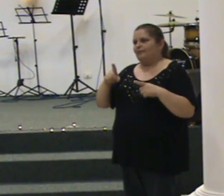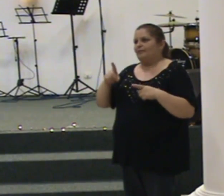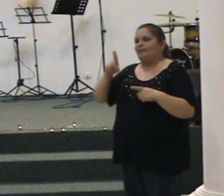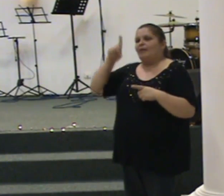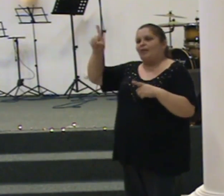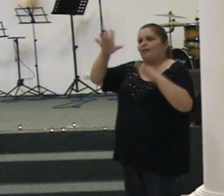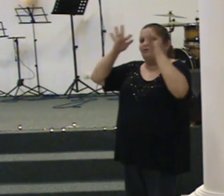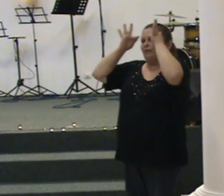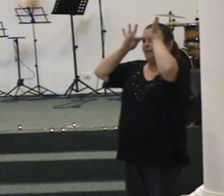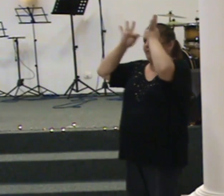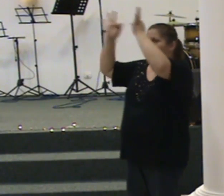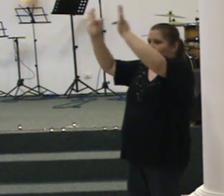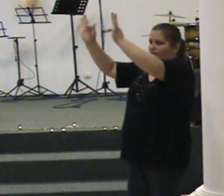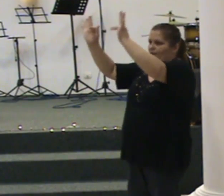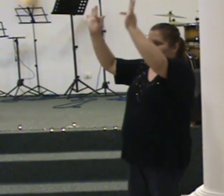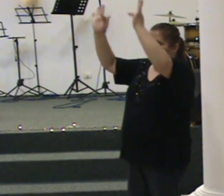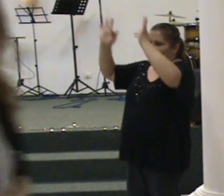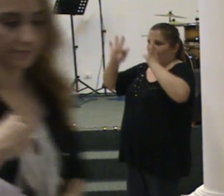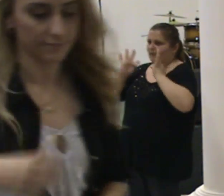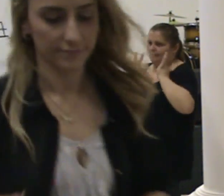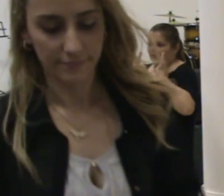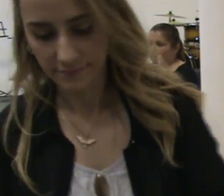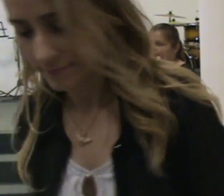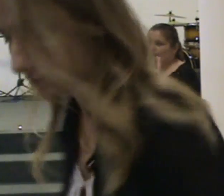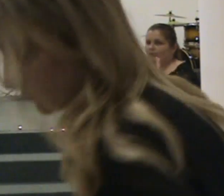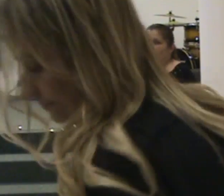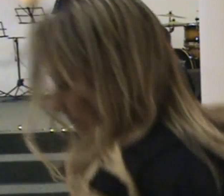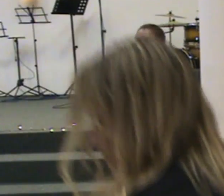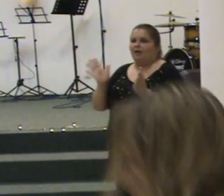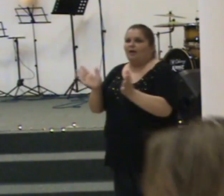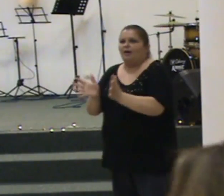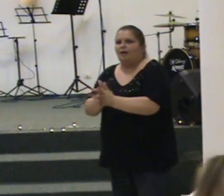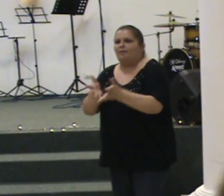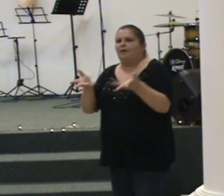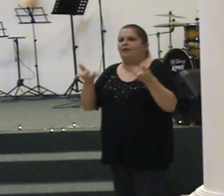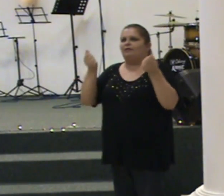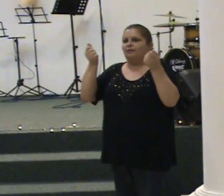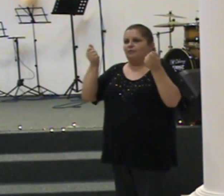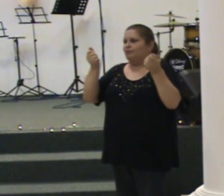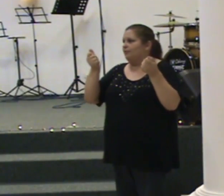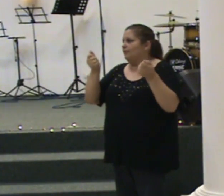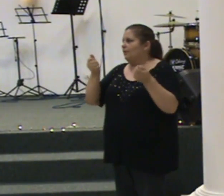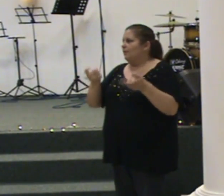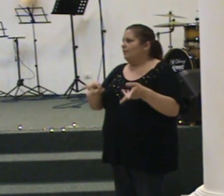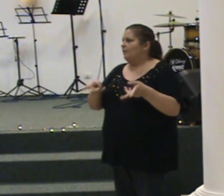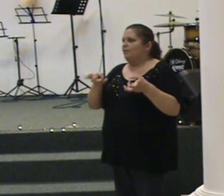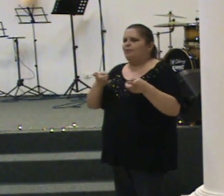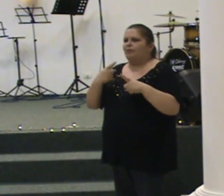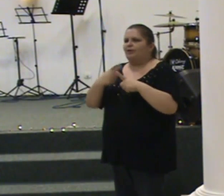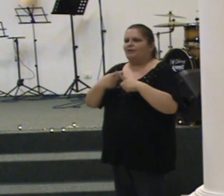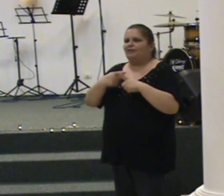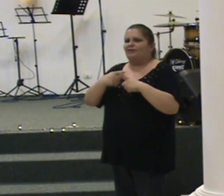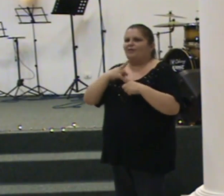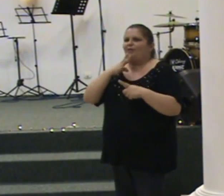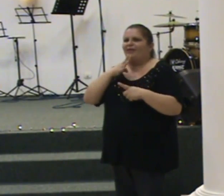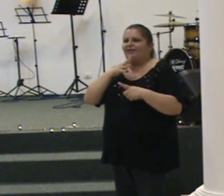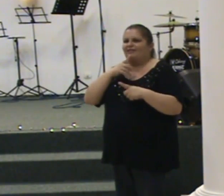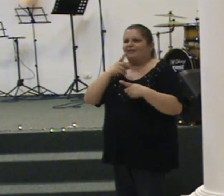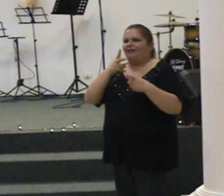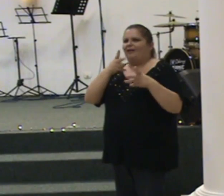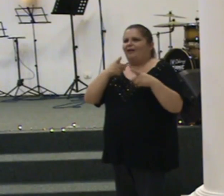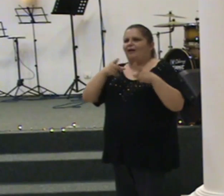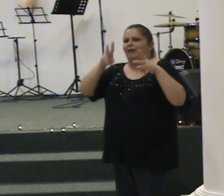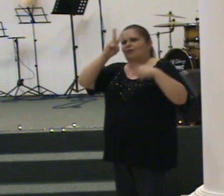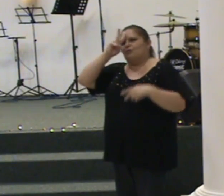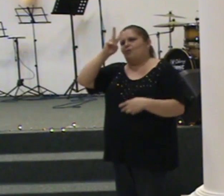fiel, né? Então, é lindo, maravilhoso. Os irmãos não conhecem a